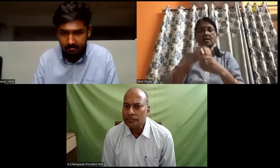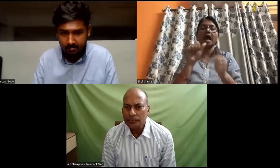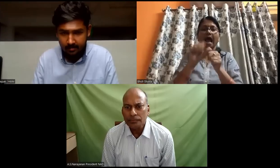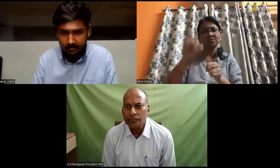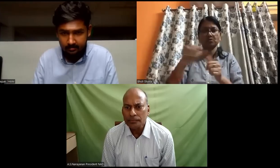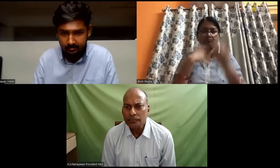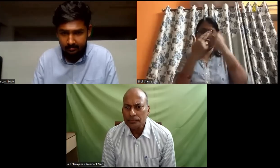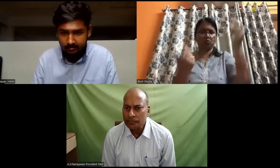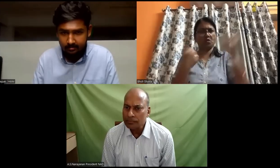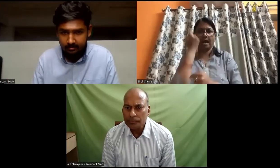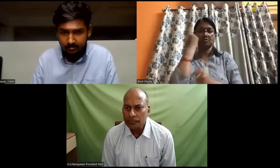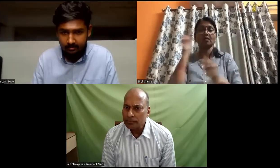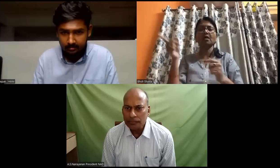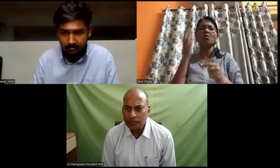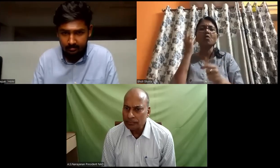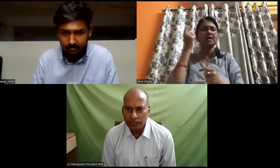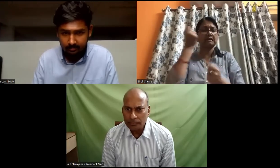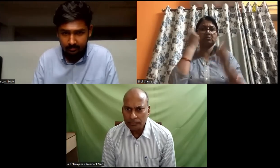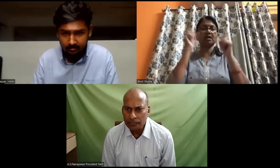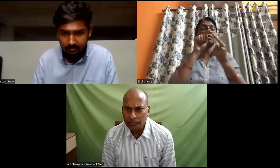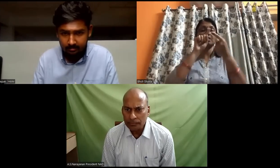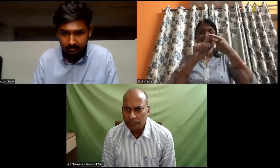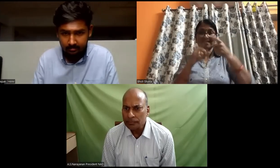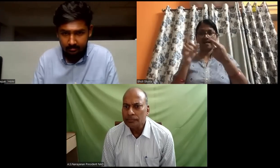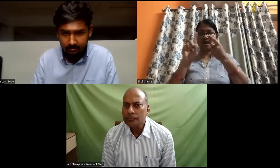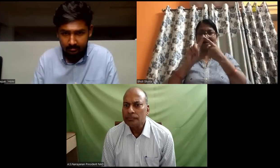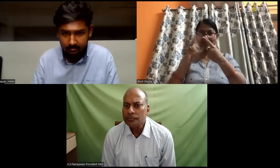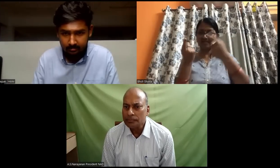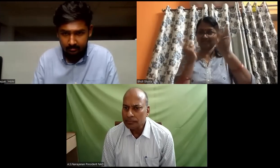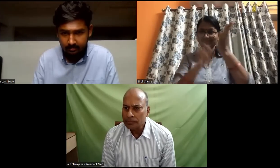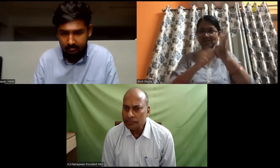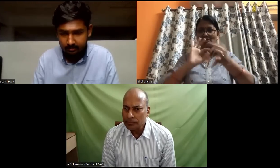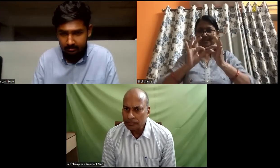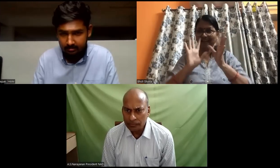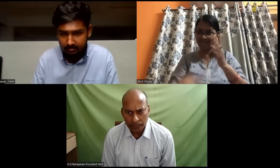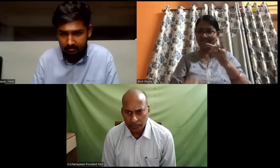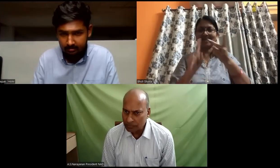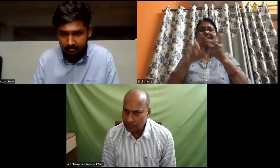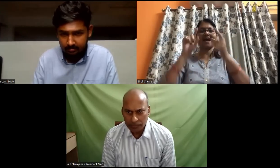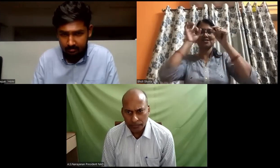इसको छोड़े तो ये जिंदा रहेगी क्योंकि पानी नहीं उसके पास यार इसका कुछ करो